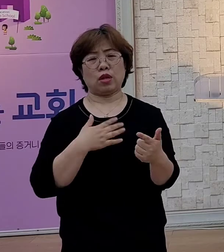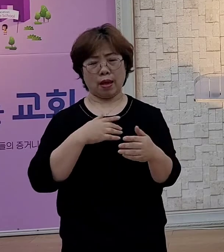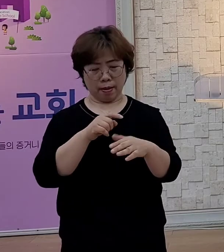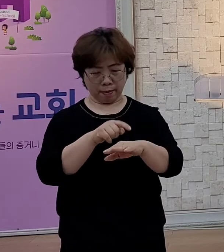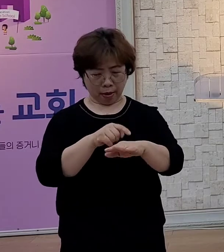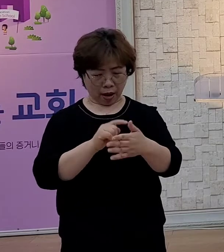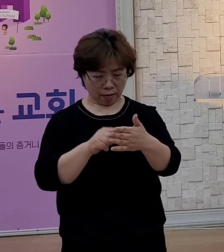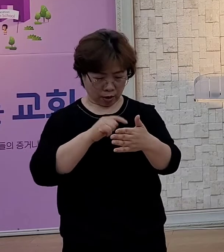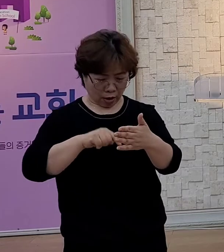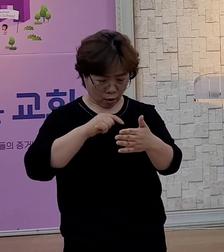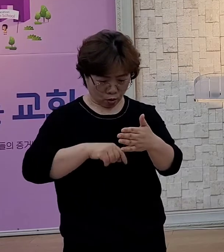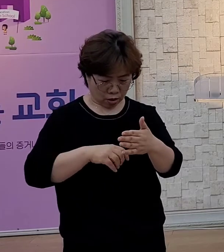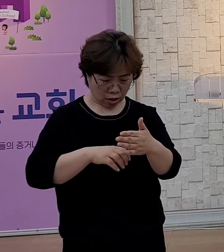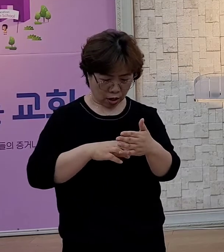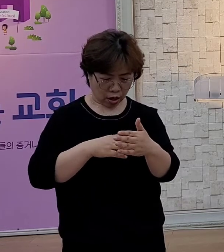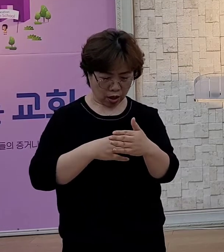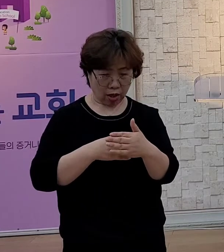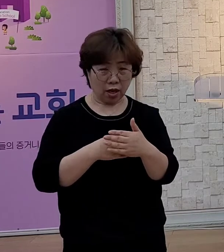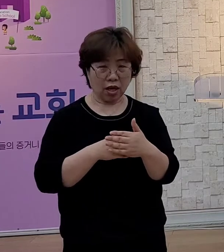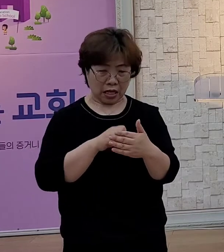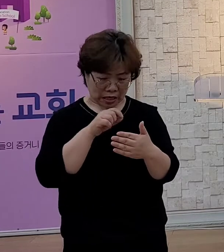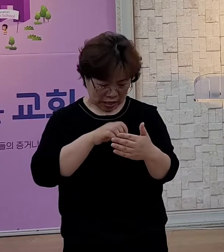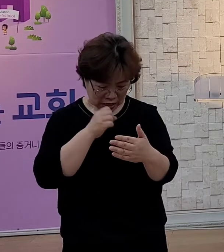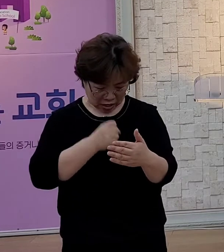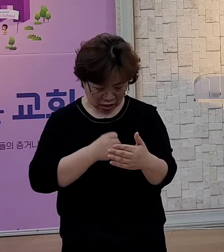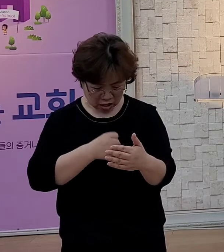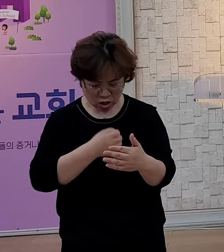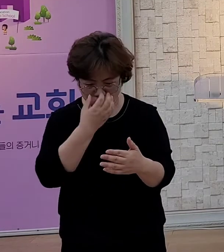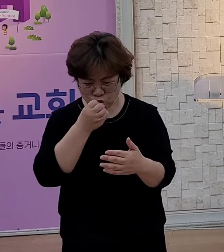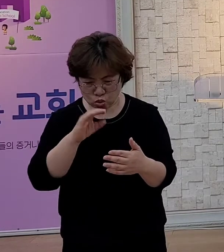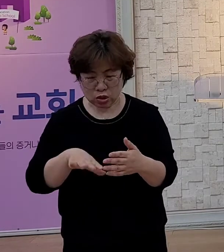오늘 이 말씀을 통해서 깨달아야 됩니다. 무슨 말이냐면